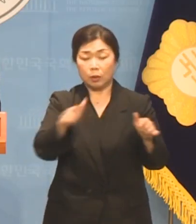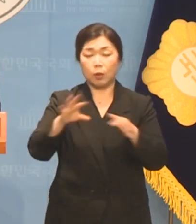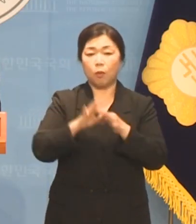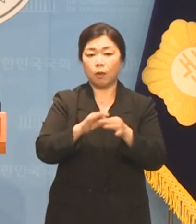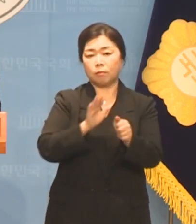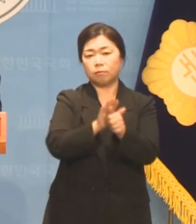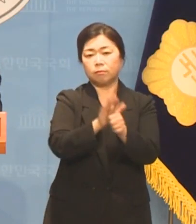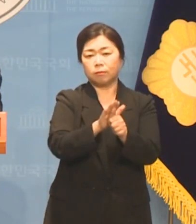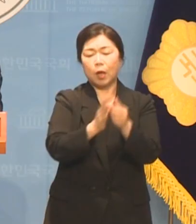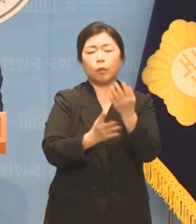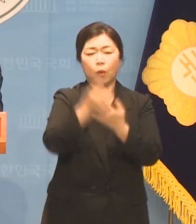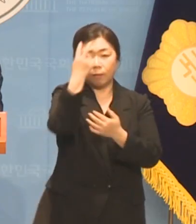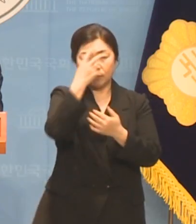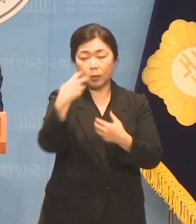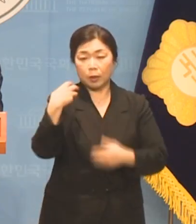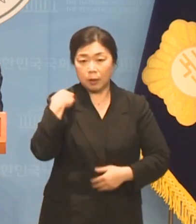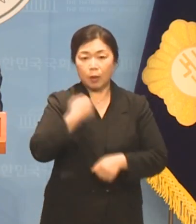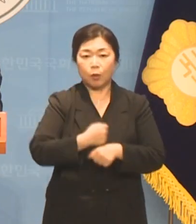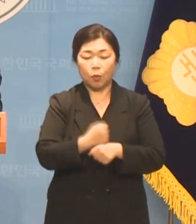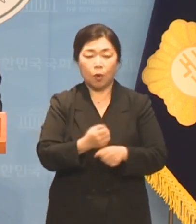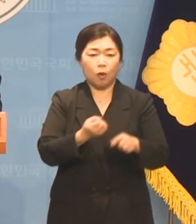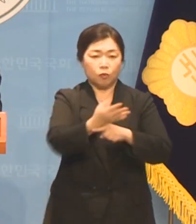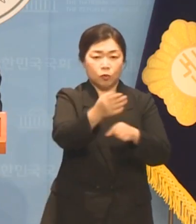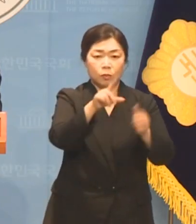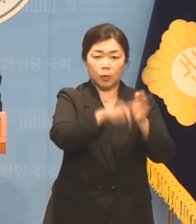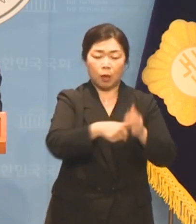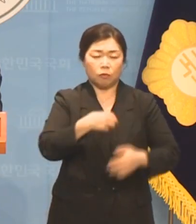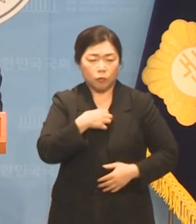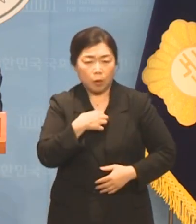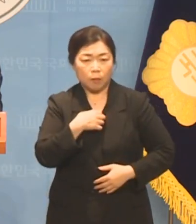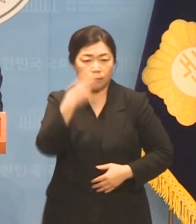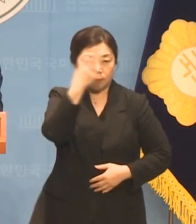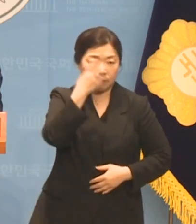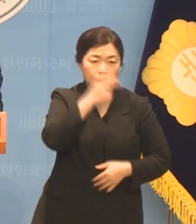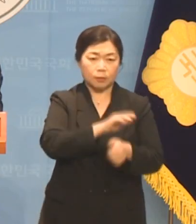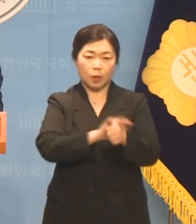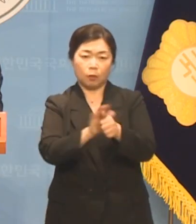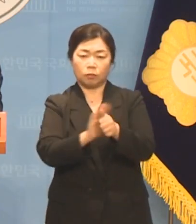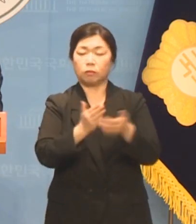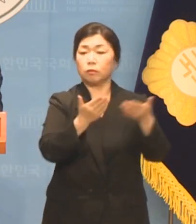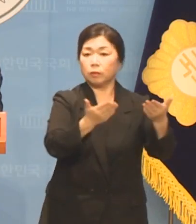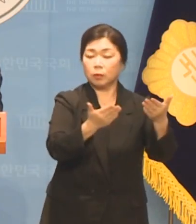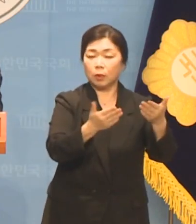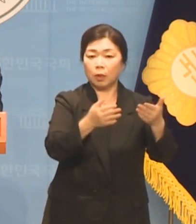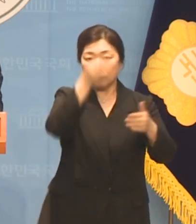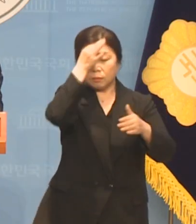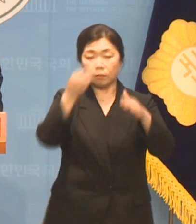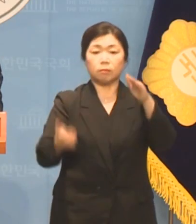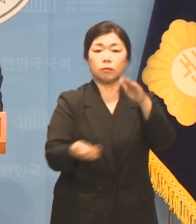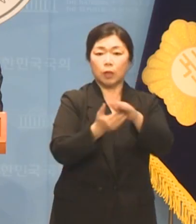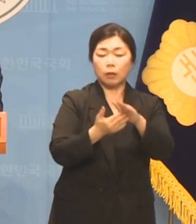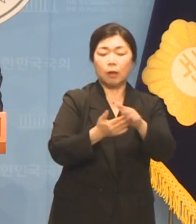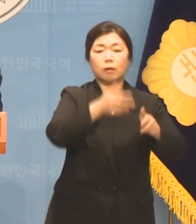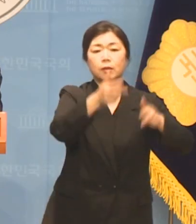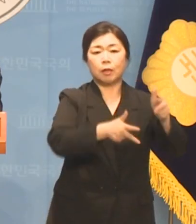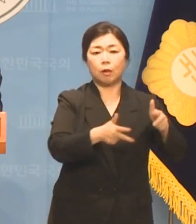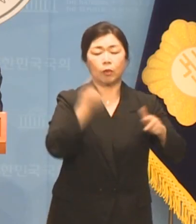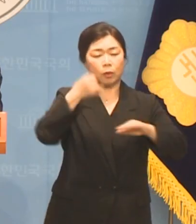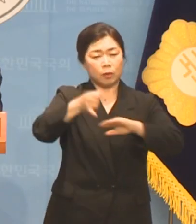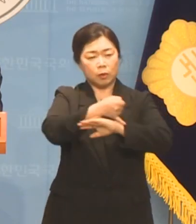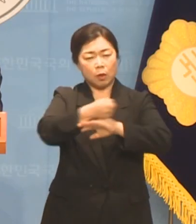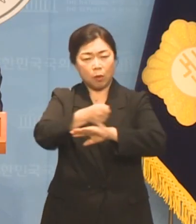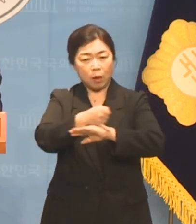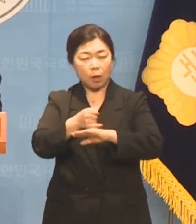통합 전담하고 수출 리스크 관리 시스템을 강화하며 특히 첨단 산업과 전략